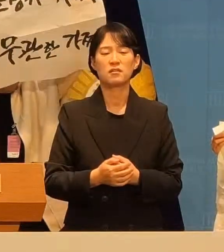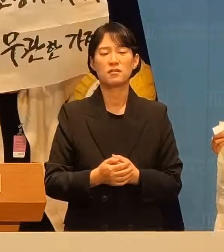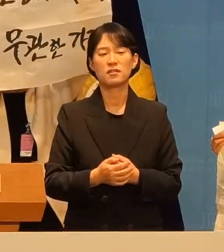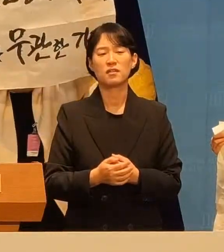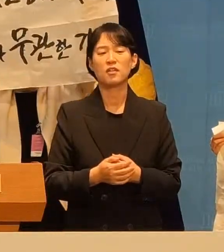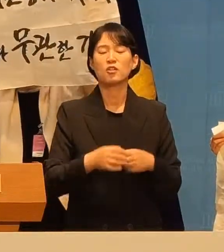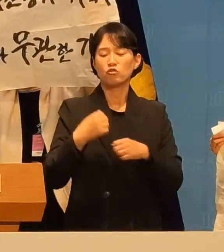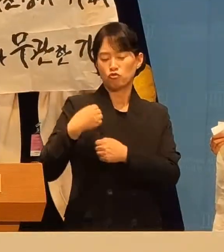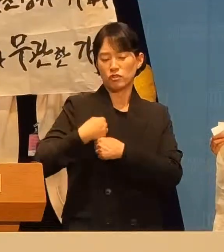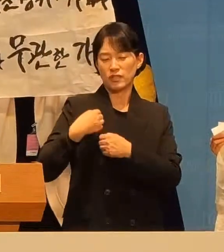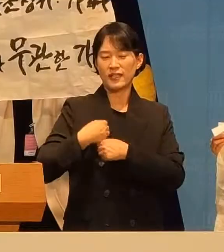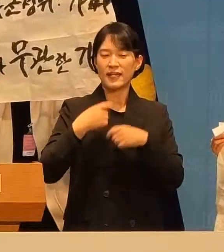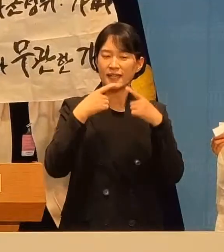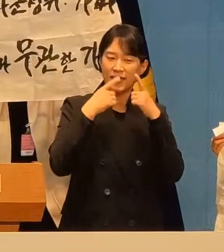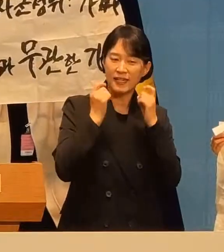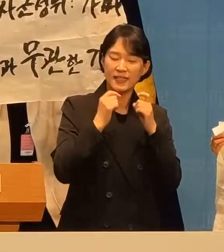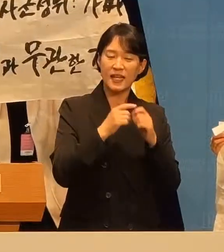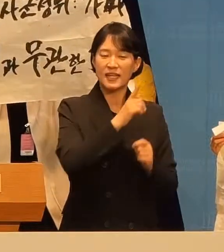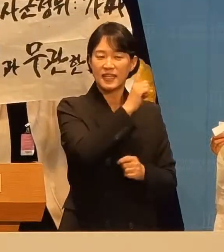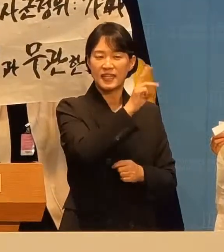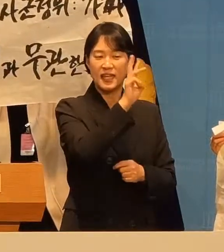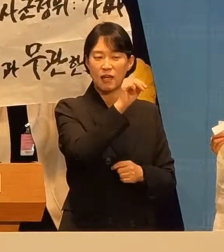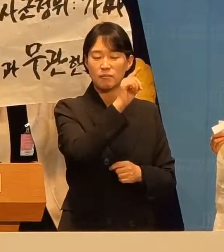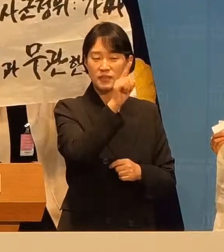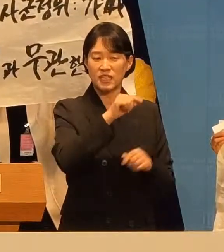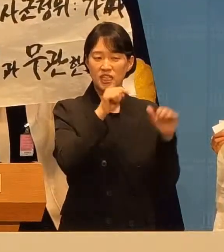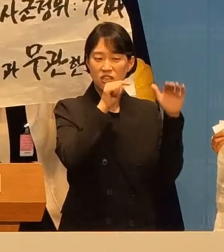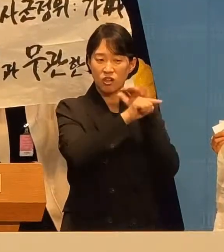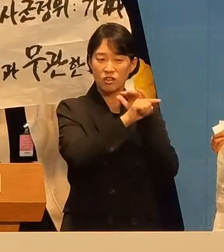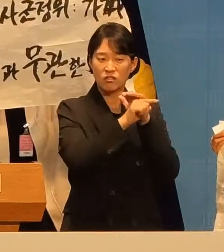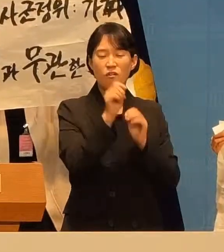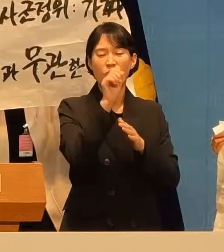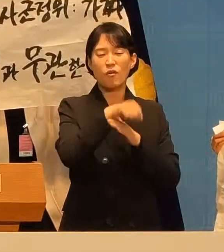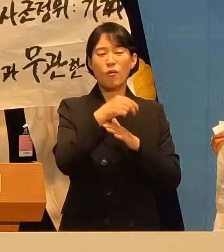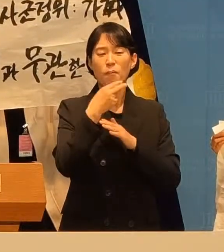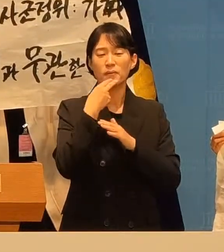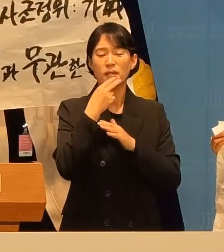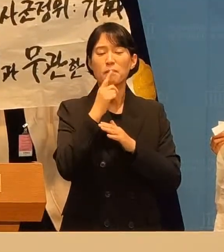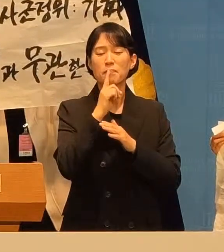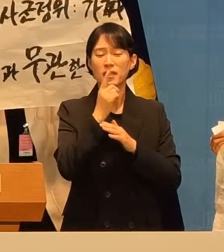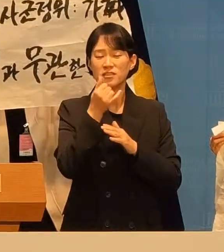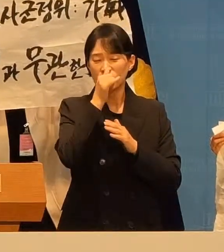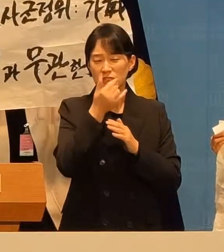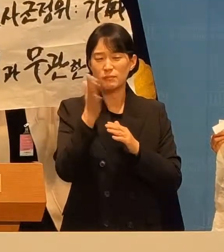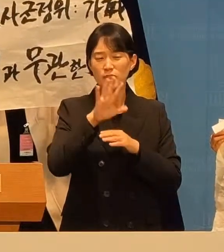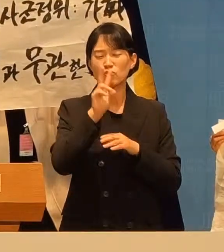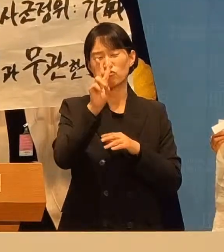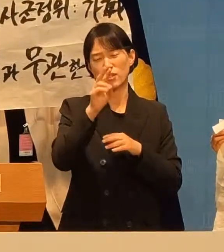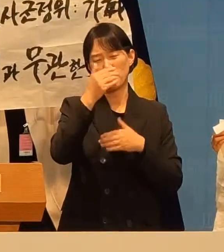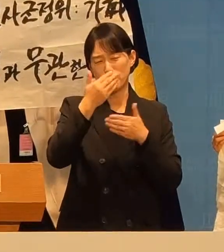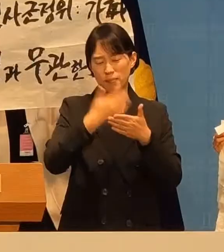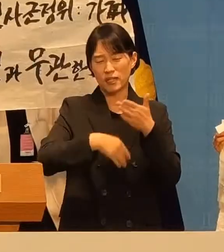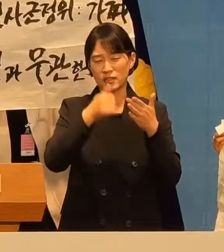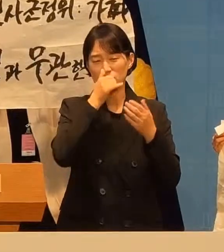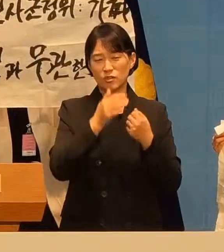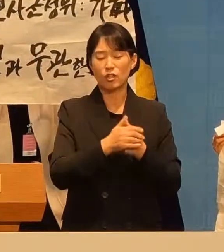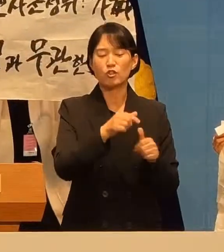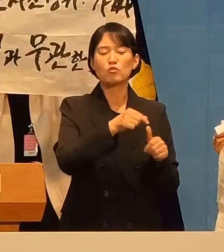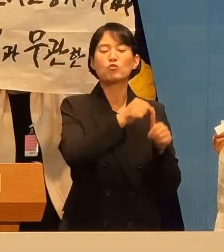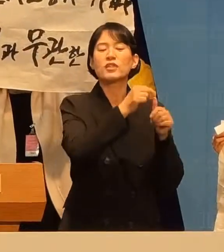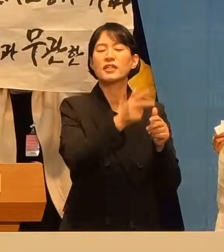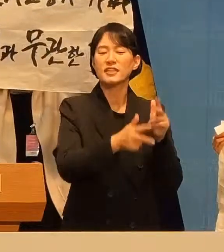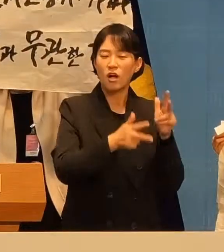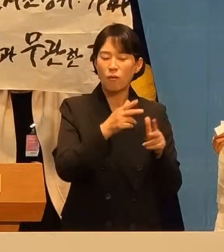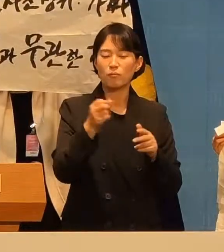3인이나 비무장지대에 들어감을 허가하지 않는다고 했지만 두 가지 예외를 두었다. 민사행정 및 구제사업에 관계되는